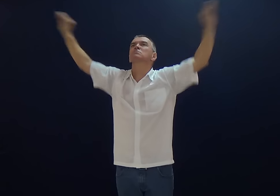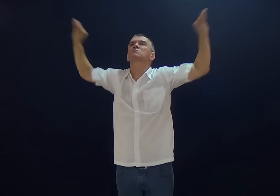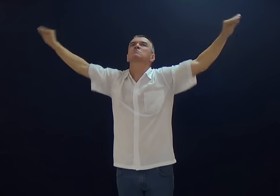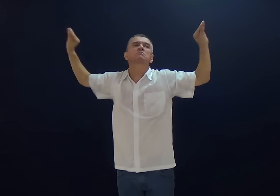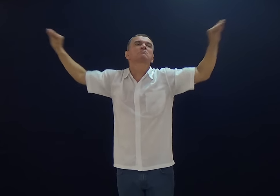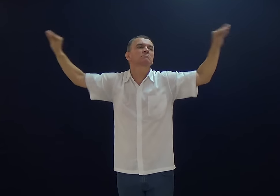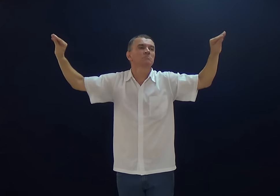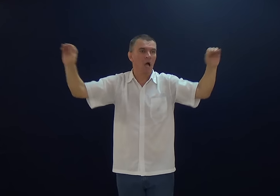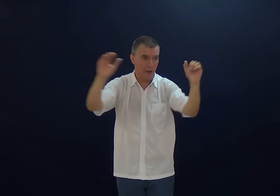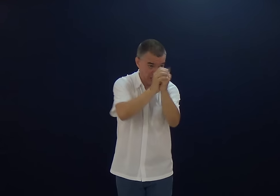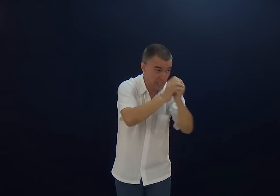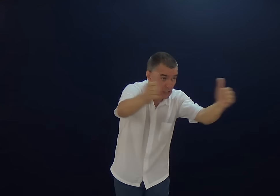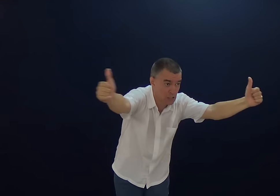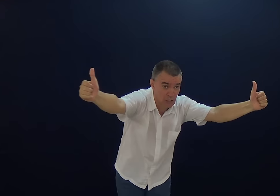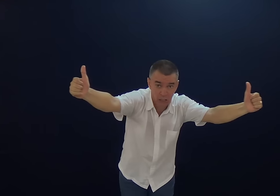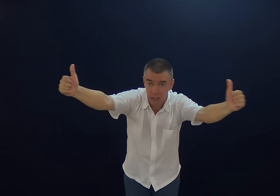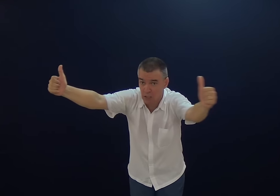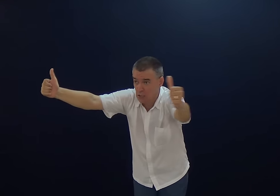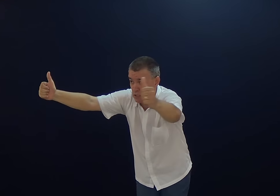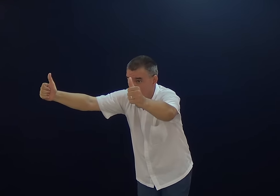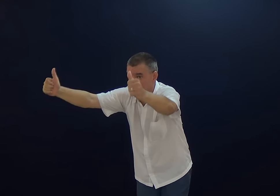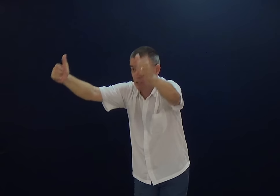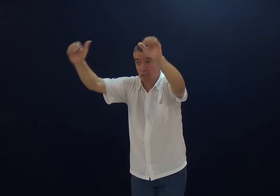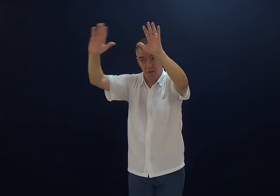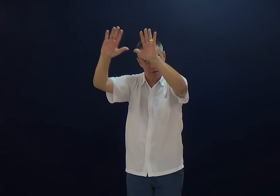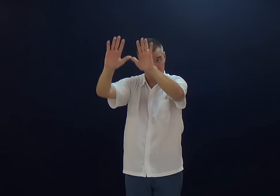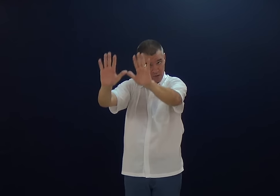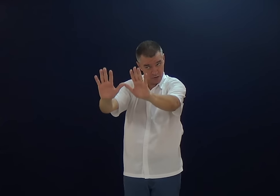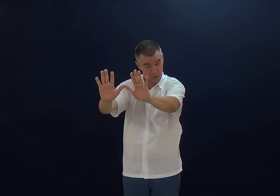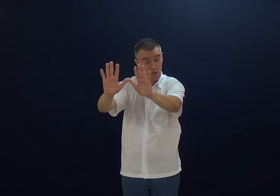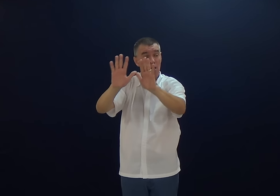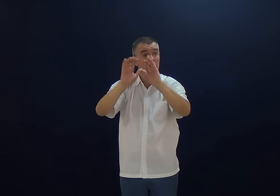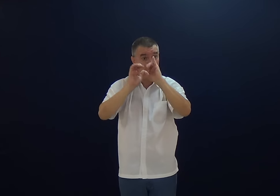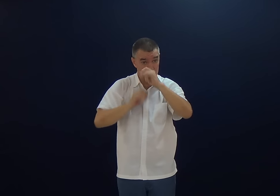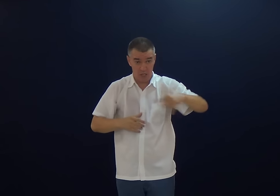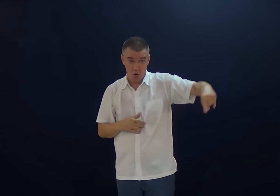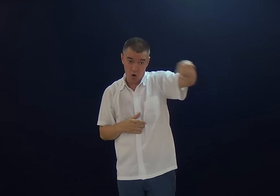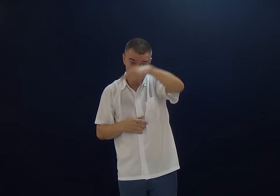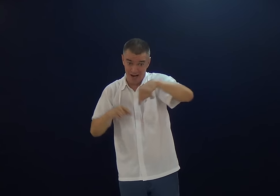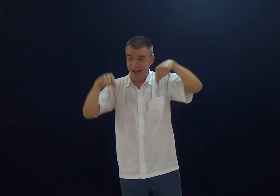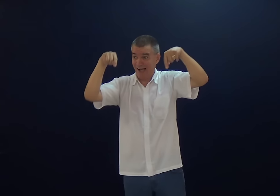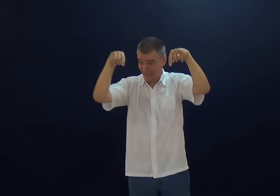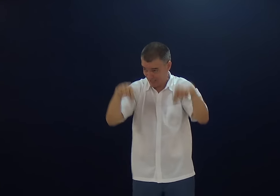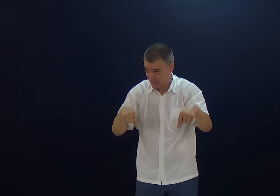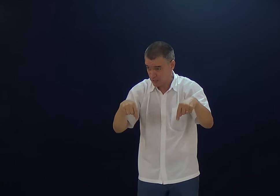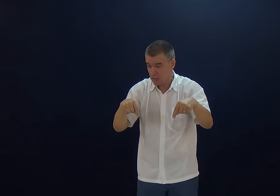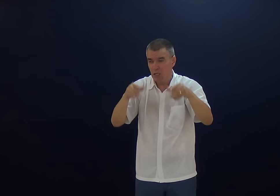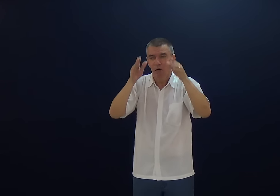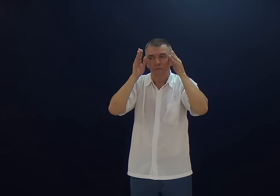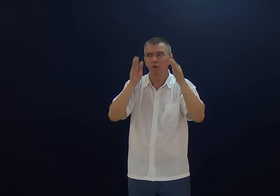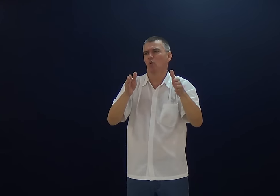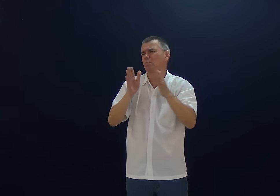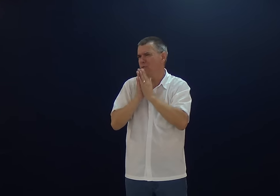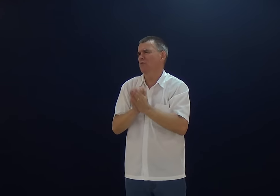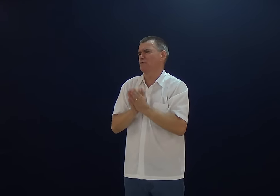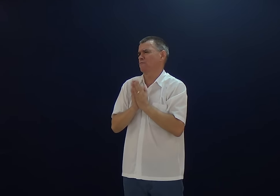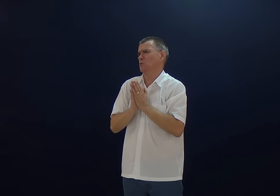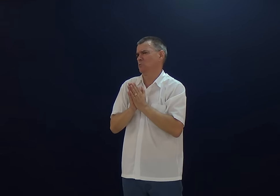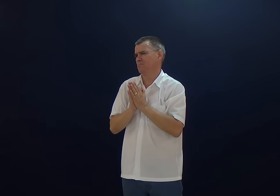atenção esquece os outros Ministérios Esquece as outras igrejas beleza combinado aqui é